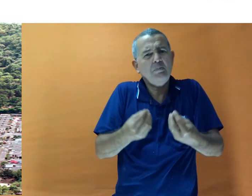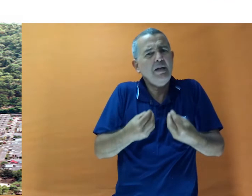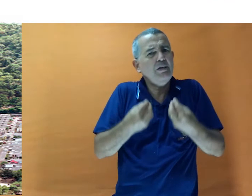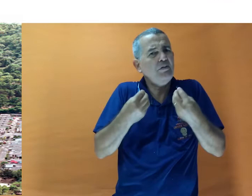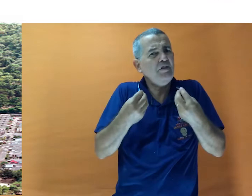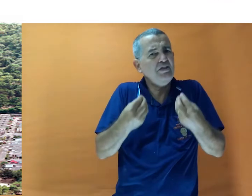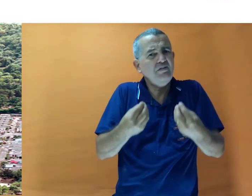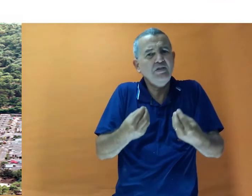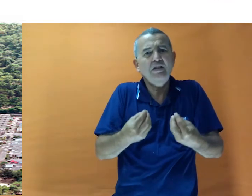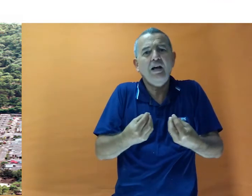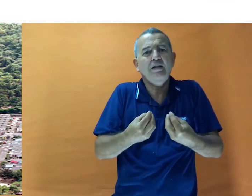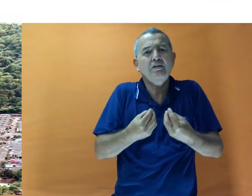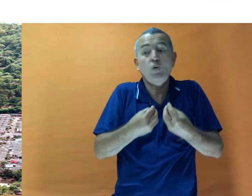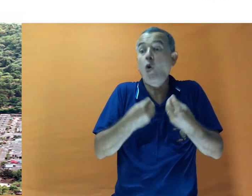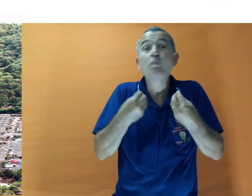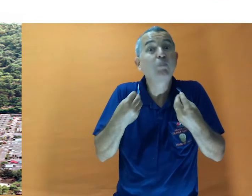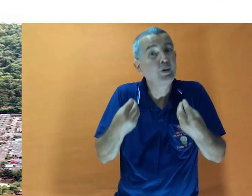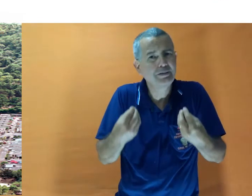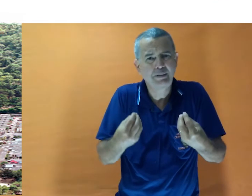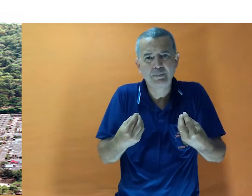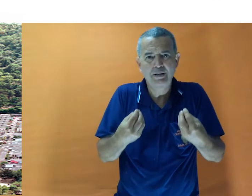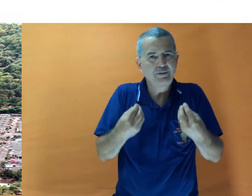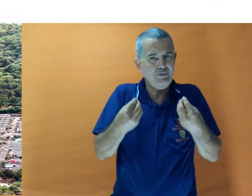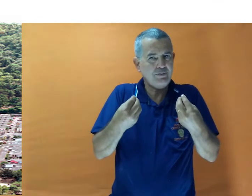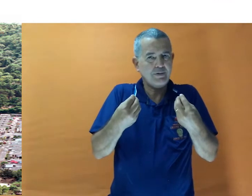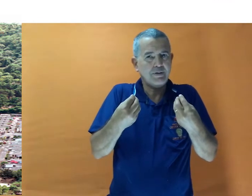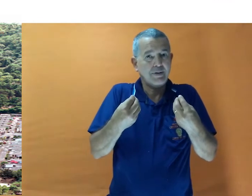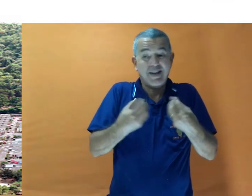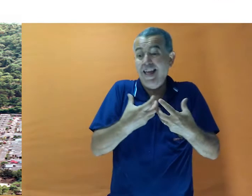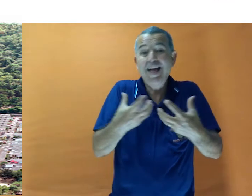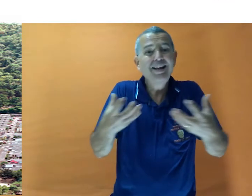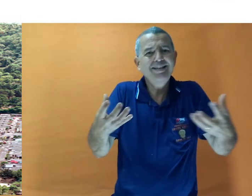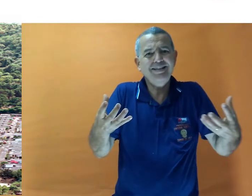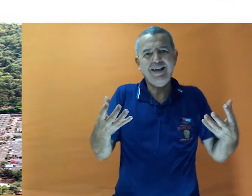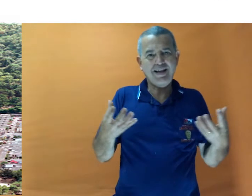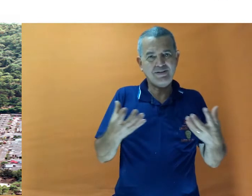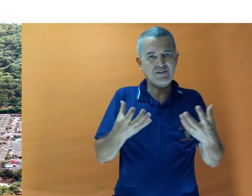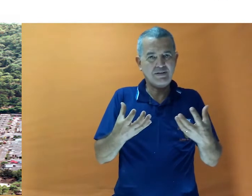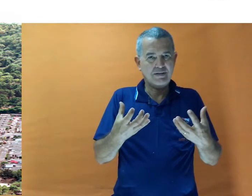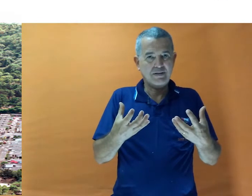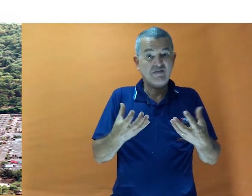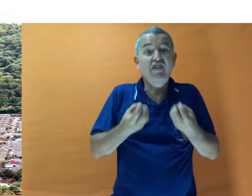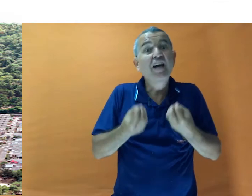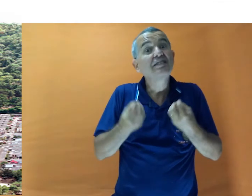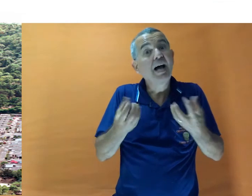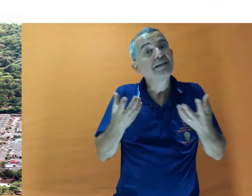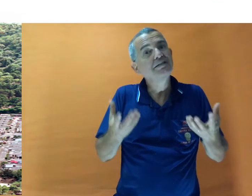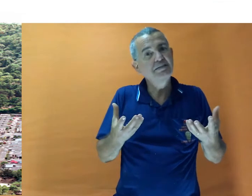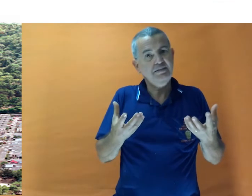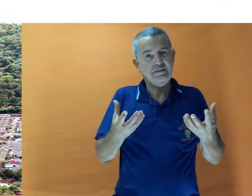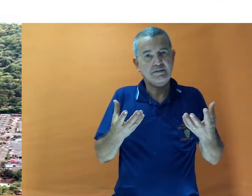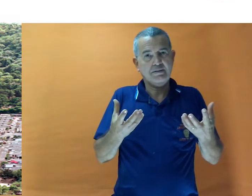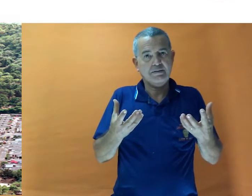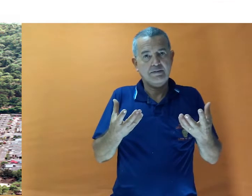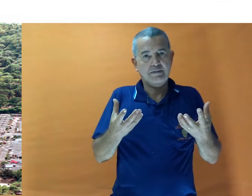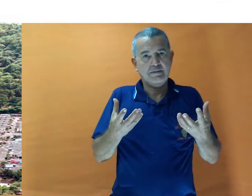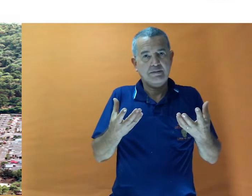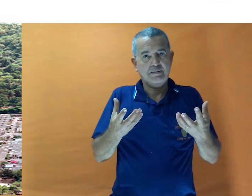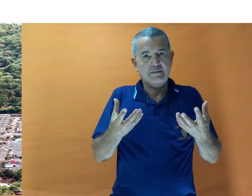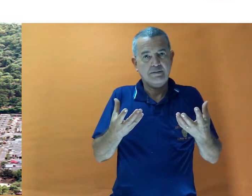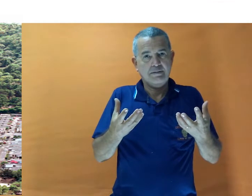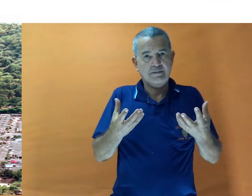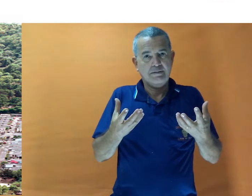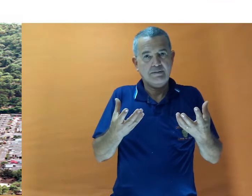fato, trabalhar sentimento, afetividade, comportamento, realidade,